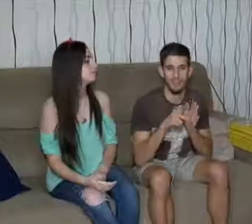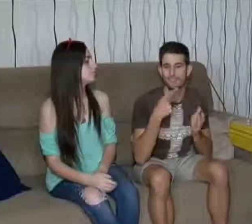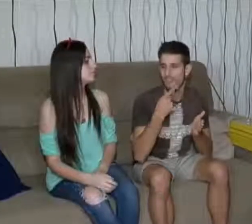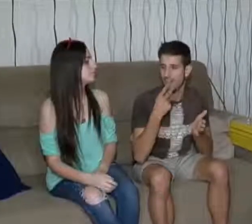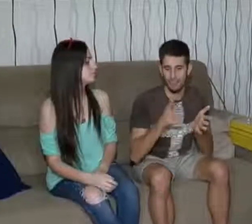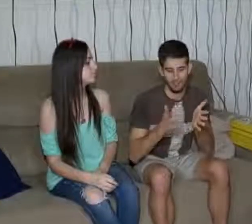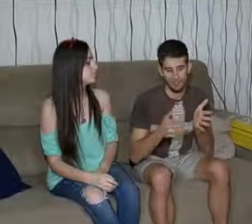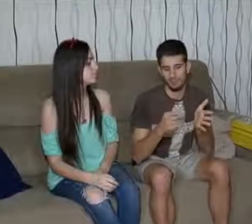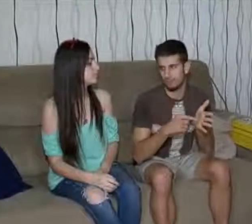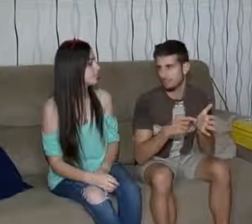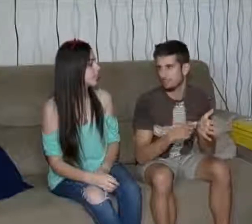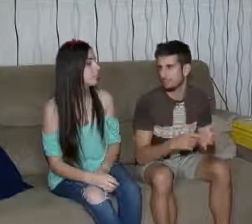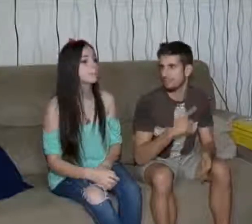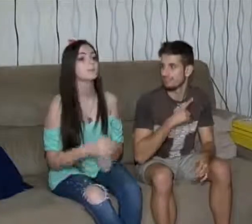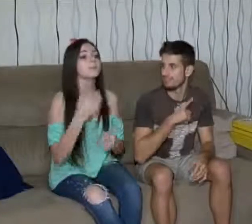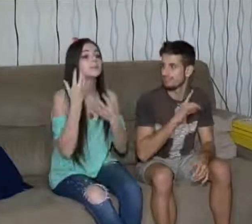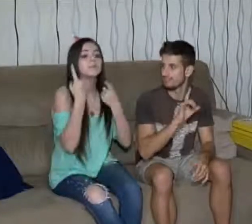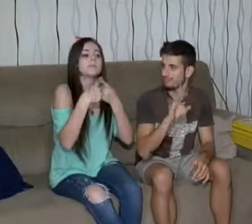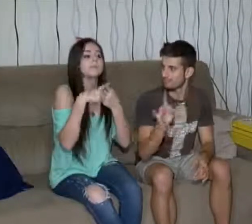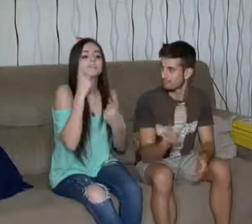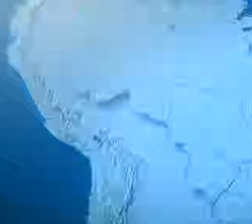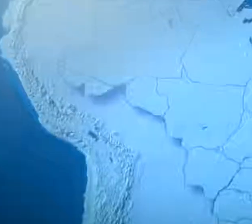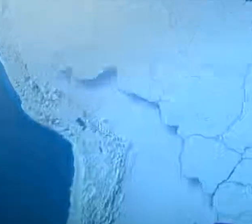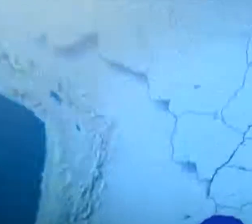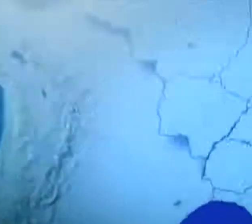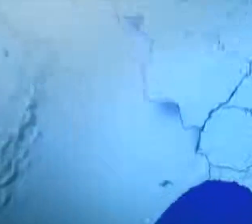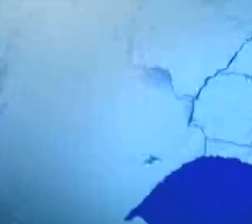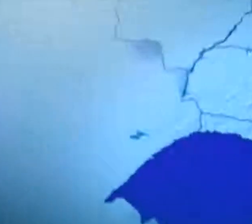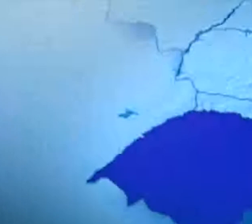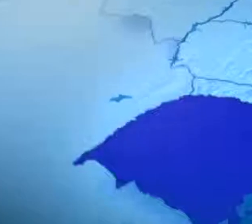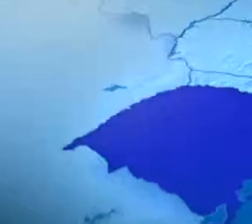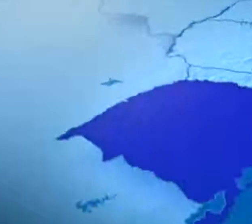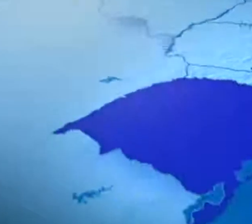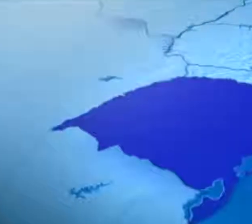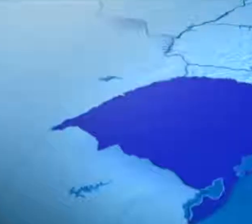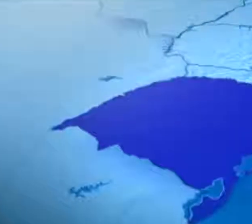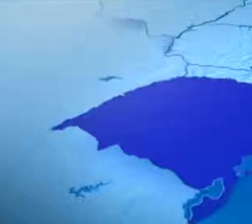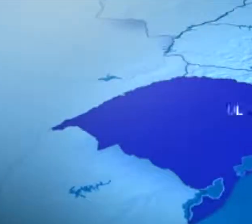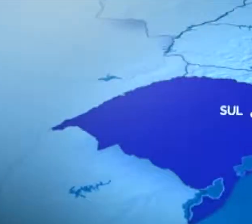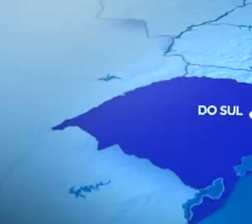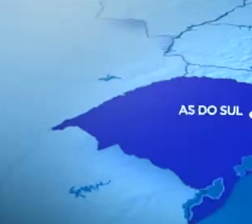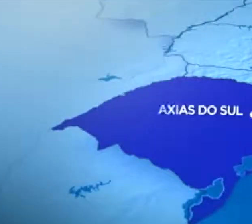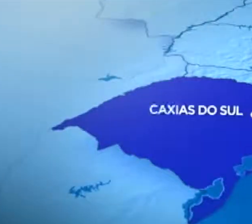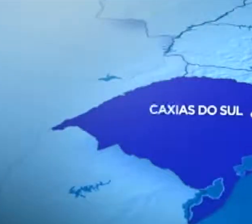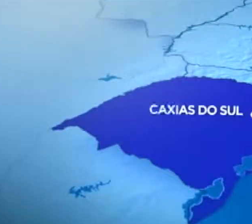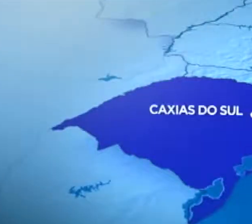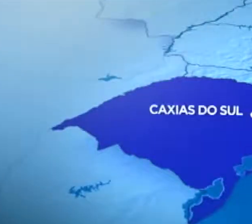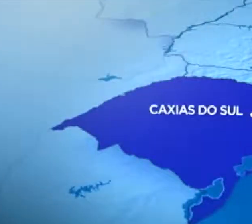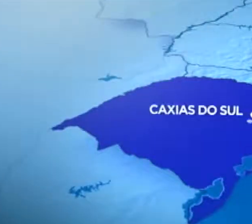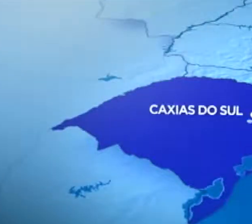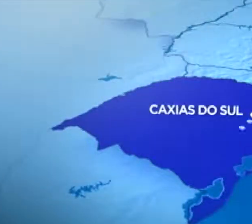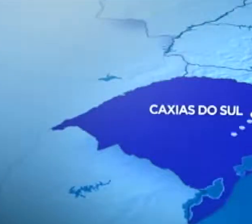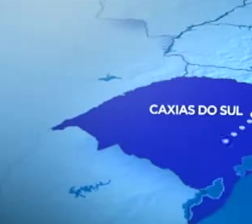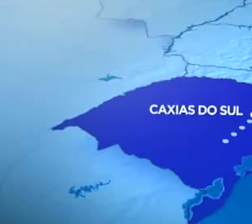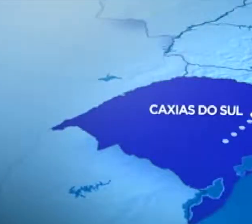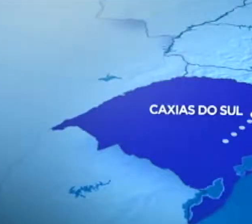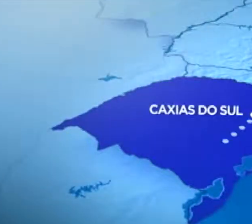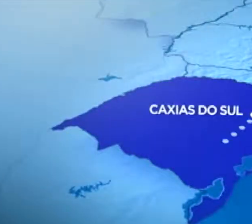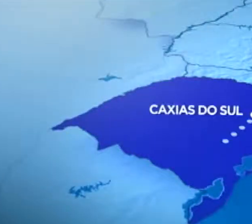O estúdio fica na sala de casa, em Caxias do Sul, cidade da Serra Gaúcha, a quase 130 quilômetros de